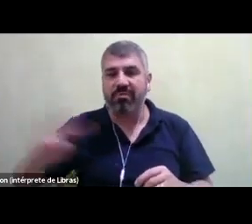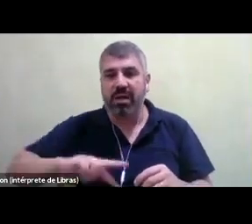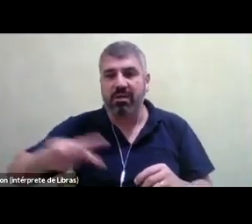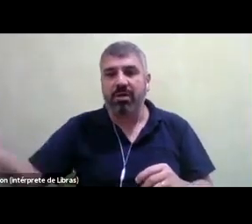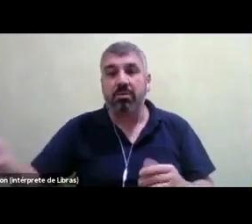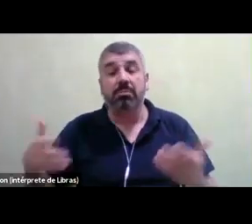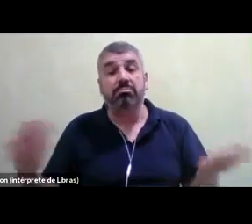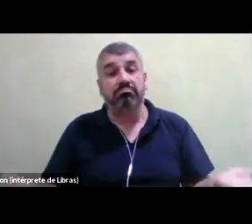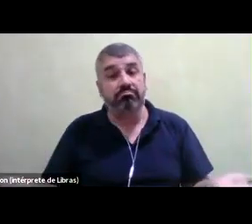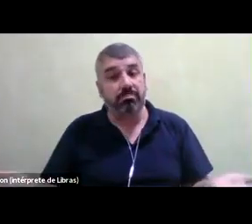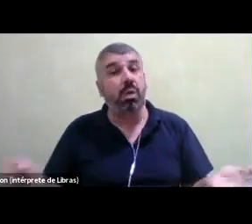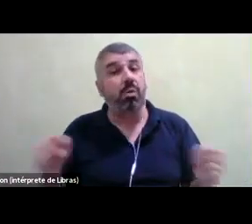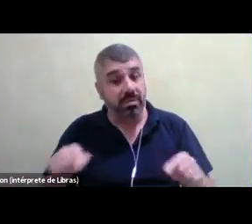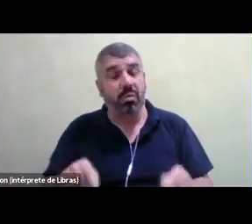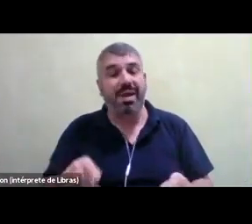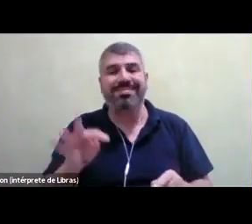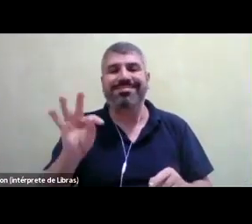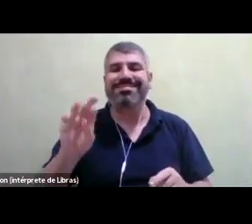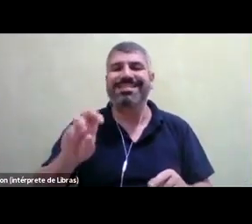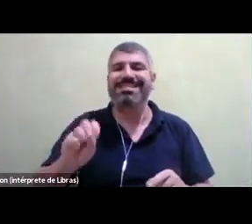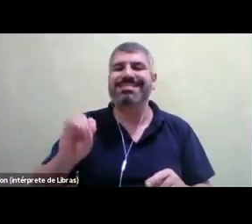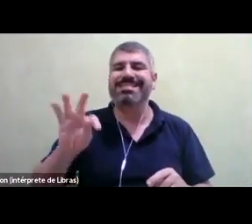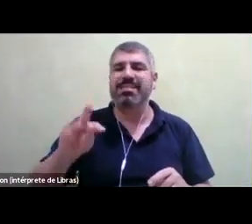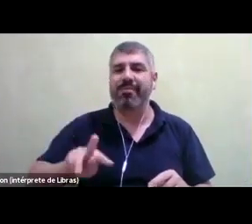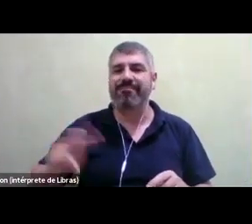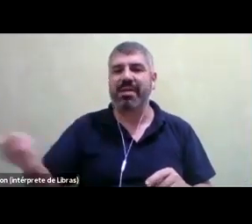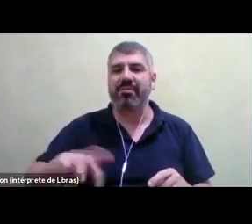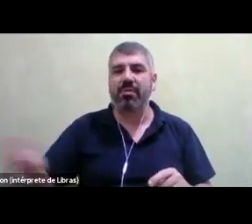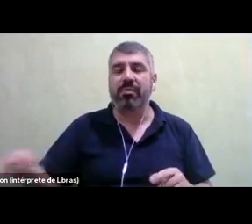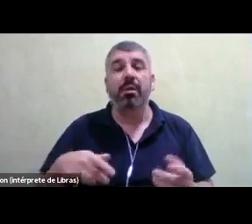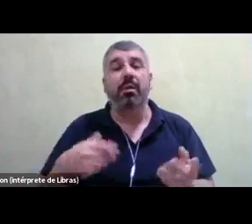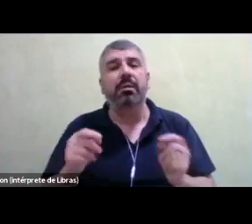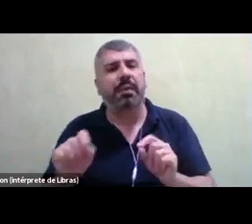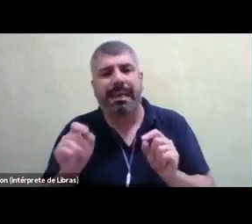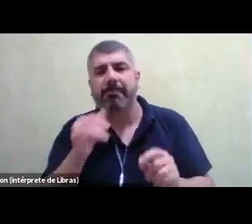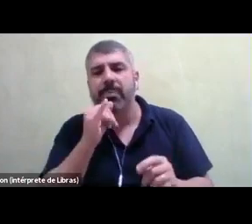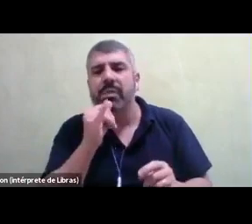né, e eles estão, por exemplo,